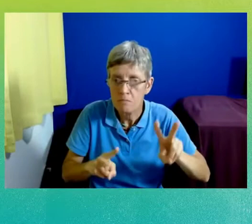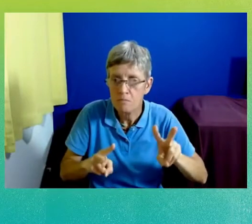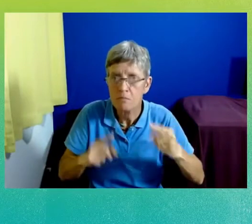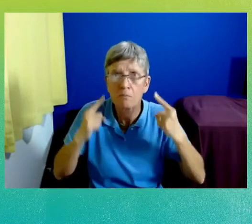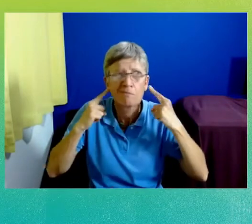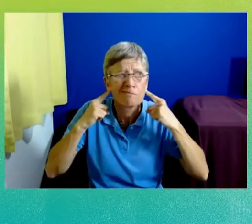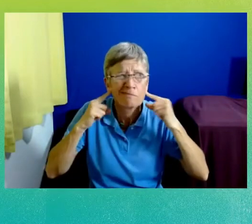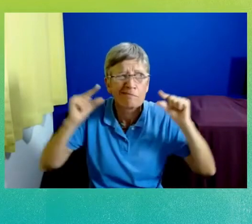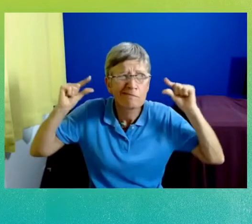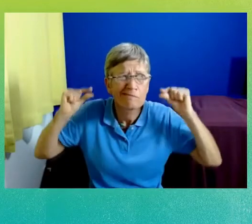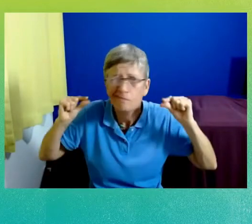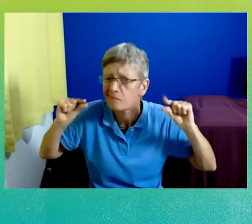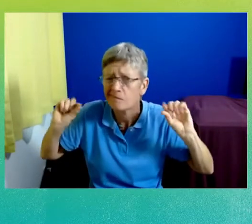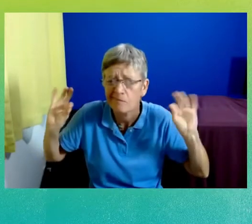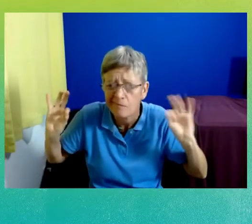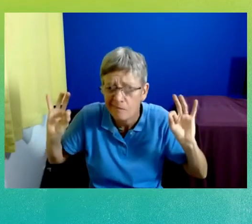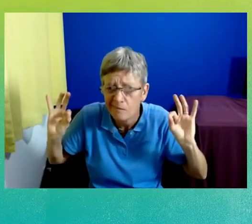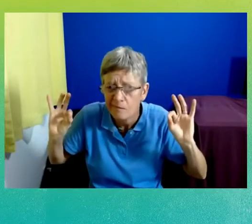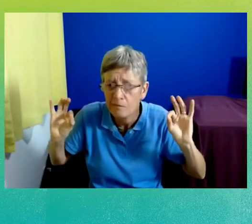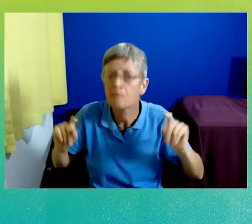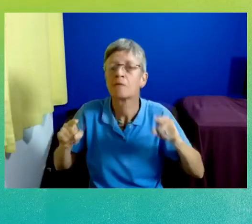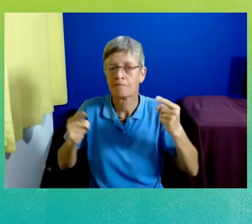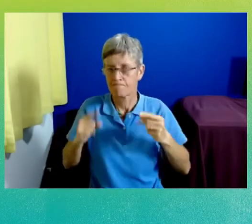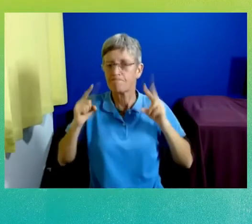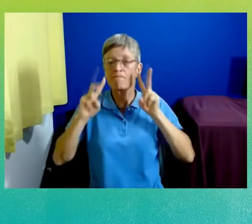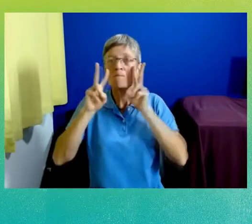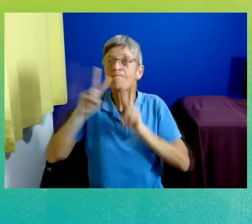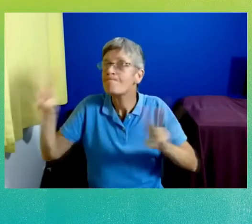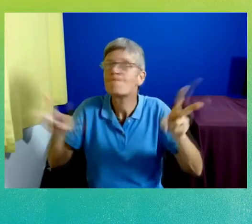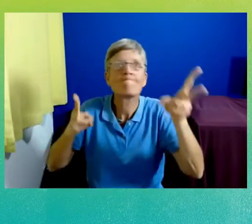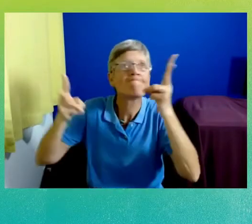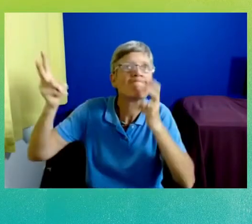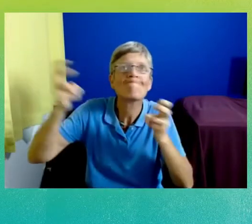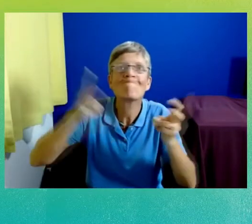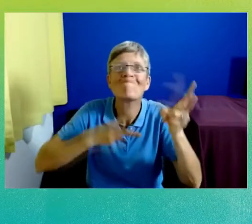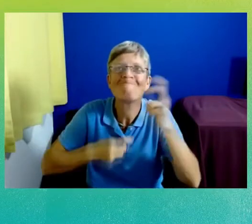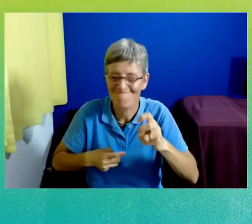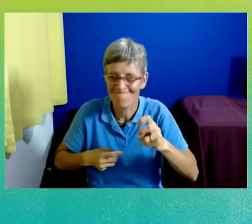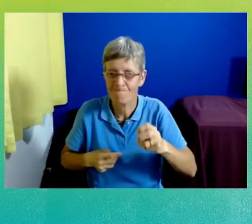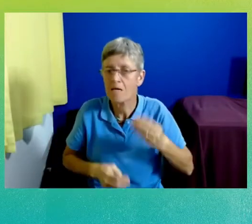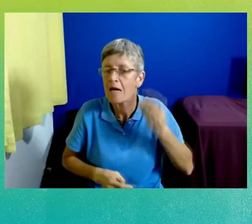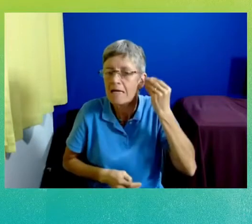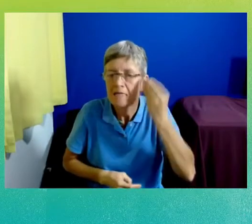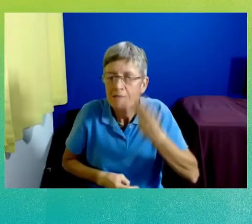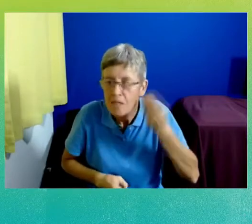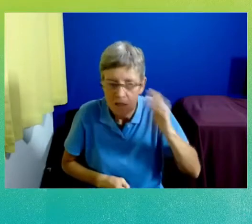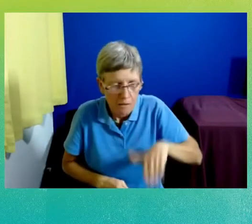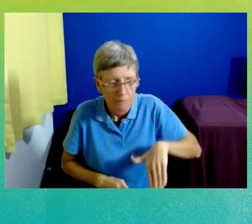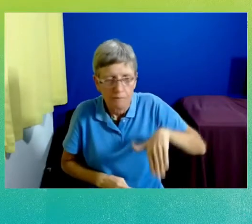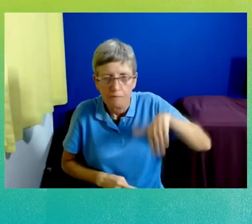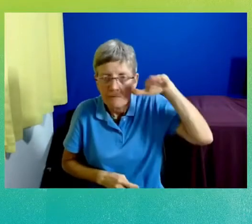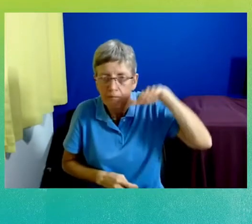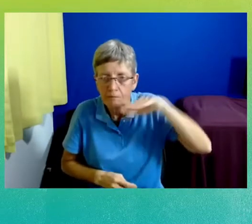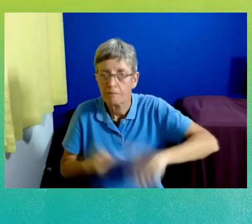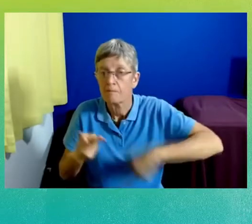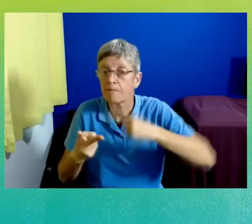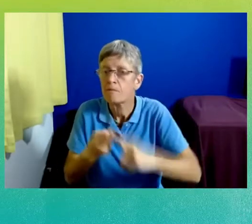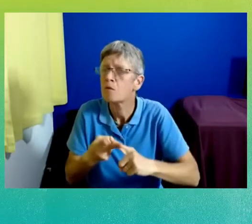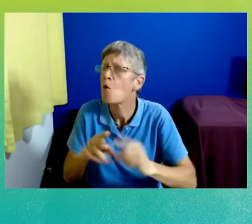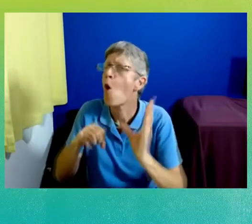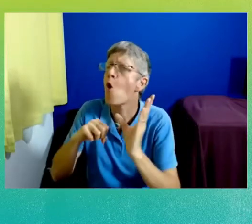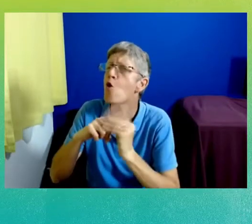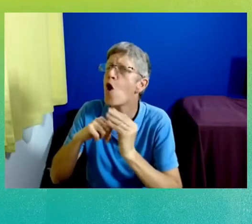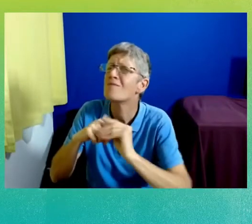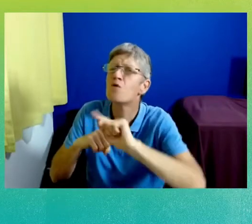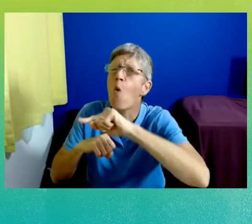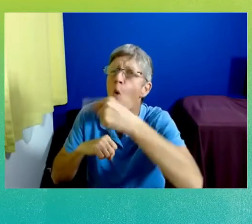vivência dele, a vida dele desde criança, como era não ouvir. como ele percebia o mundo de maneira visual,